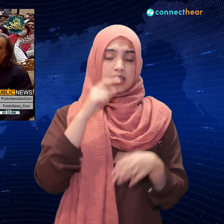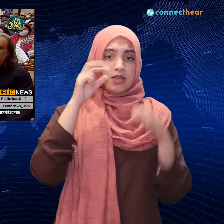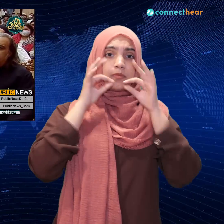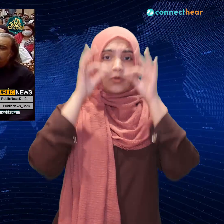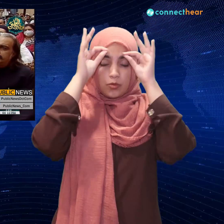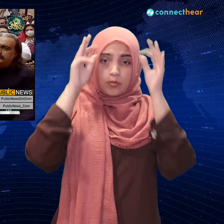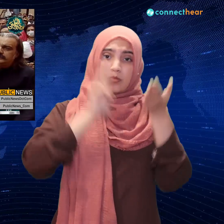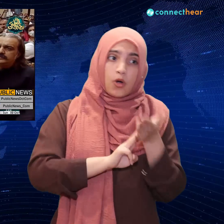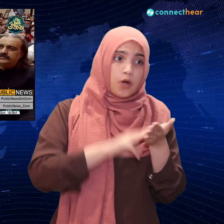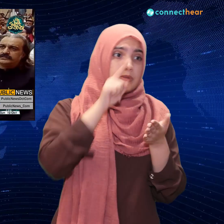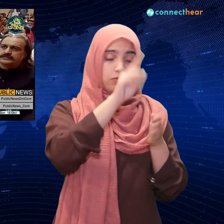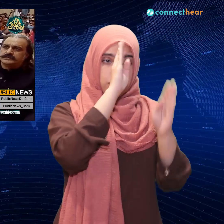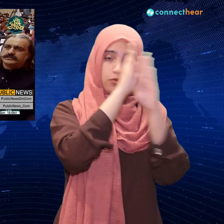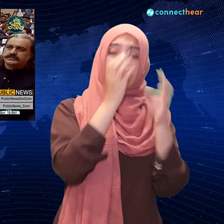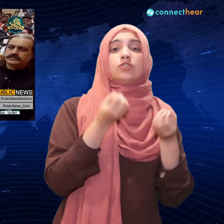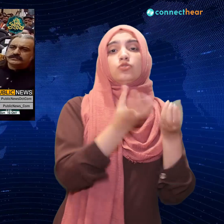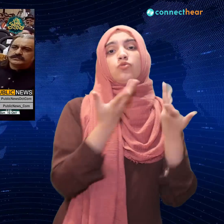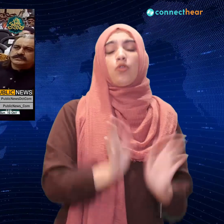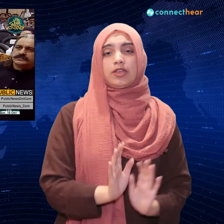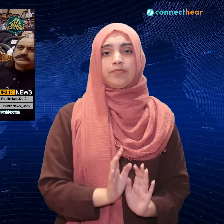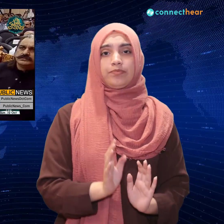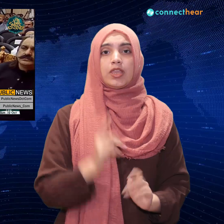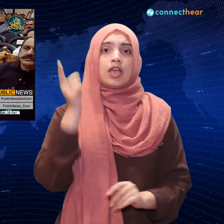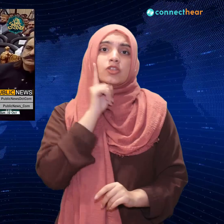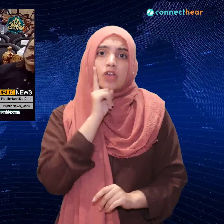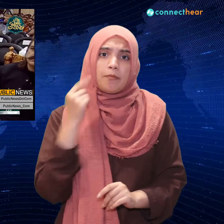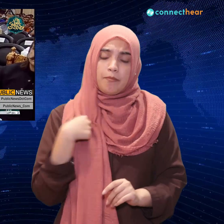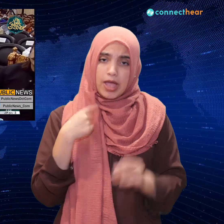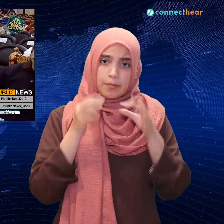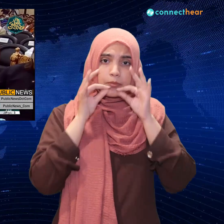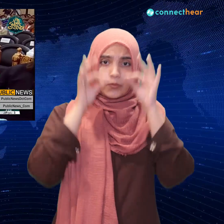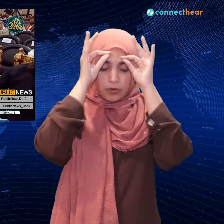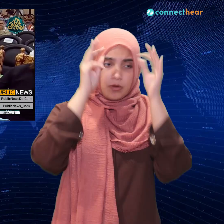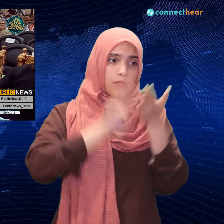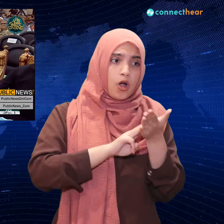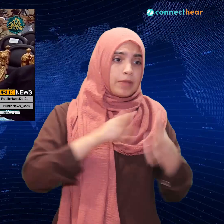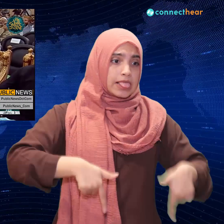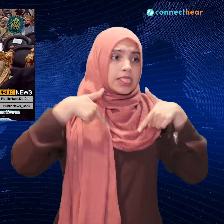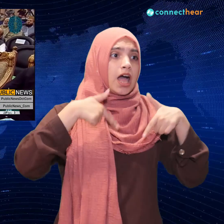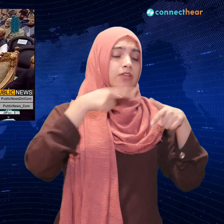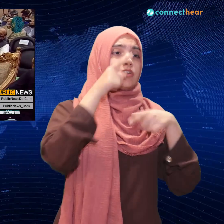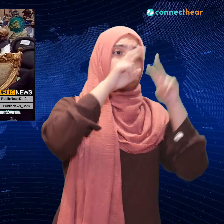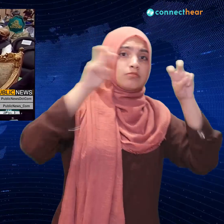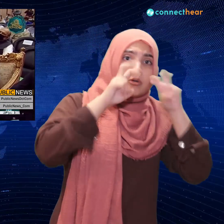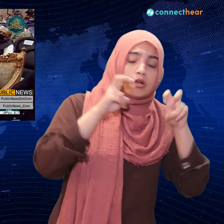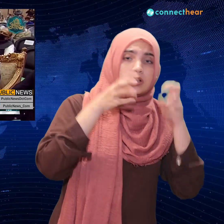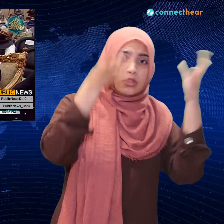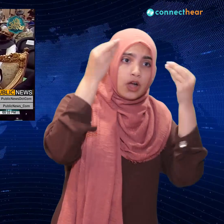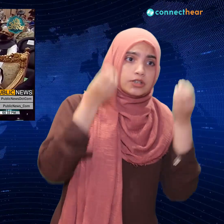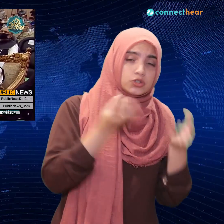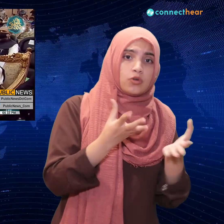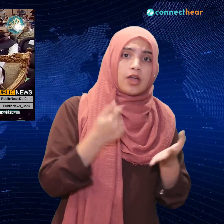کیا۔ جب میں ان کی زندگی اسٹڈی کی تو میں سب سے پہلے مجھے حیرت کیا